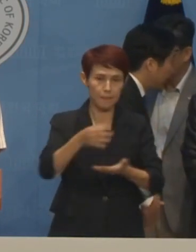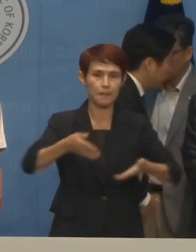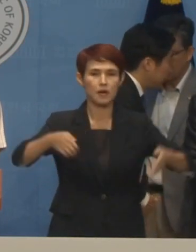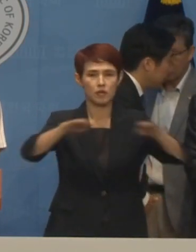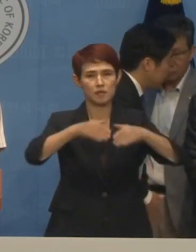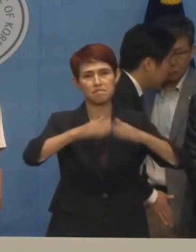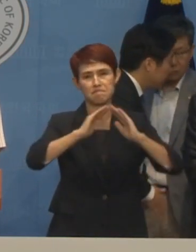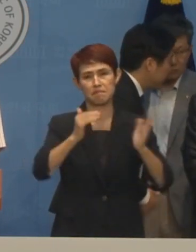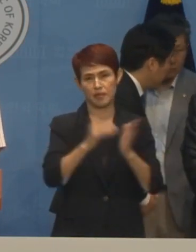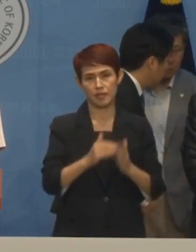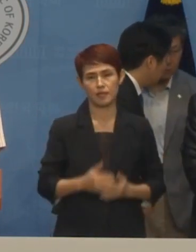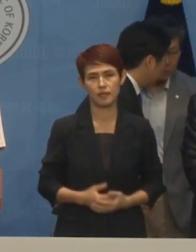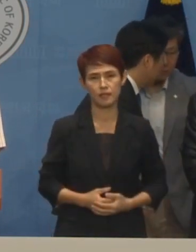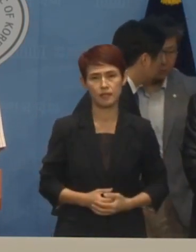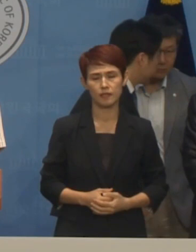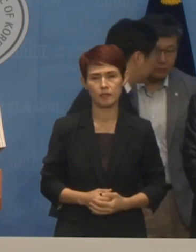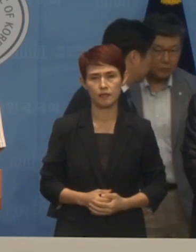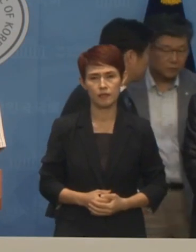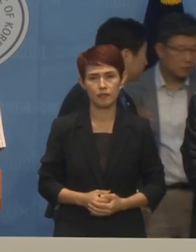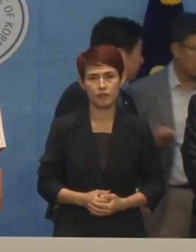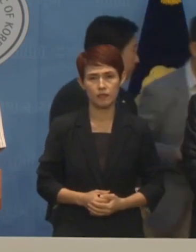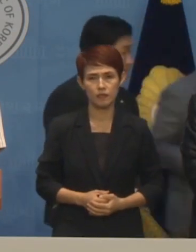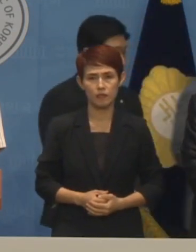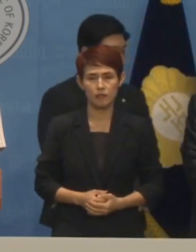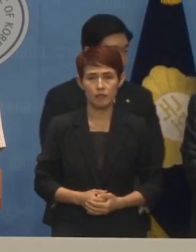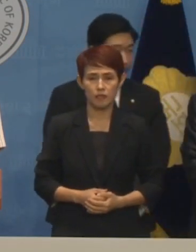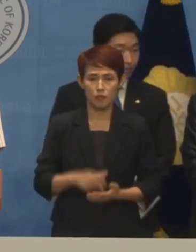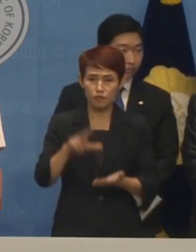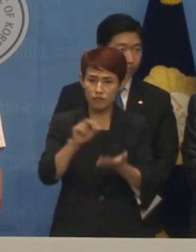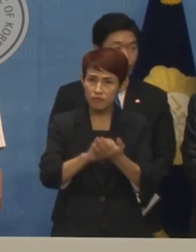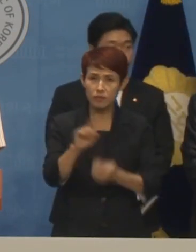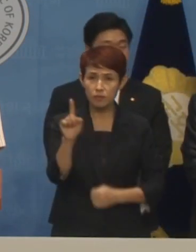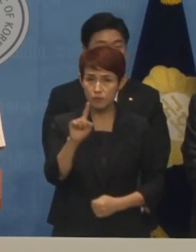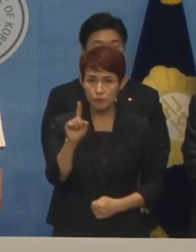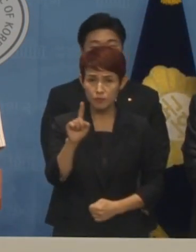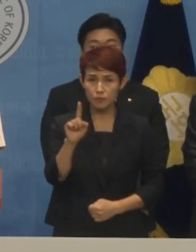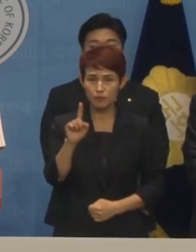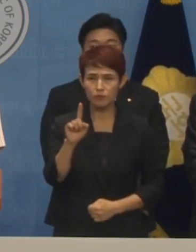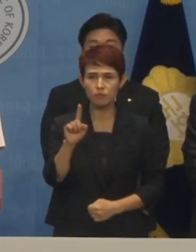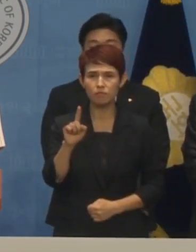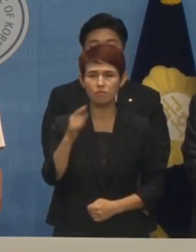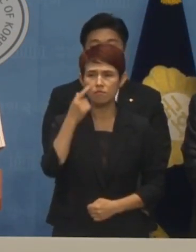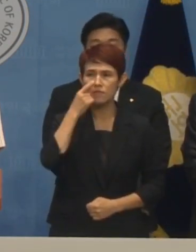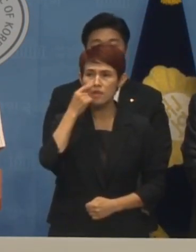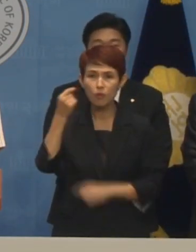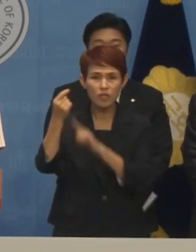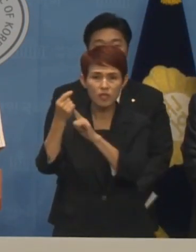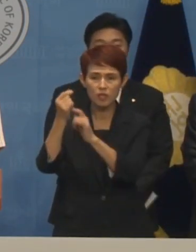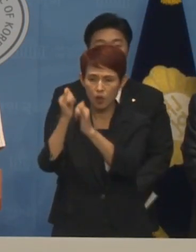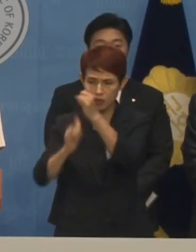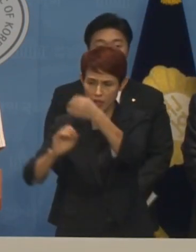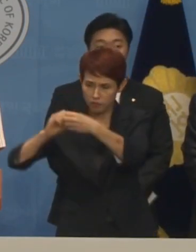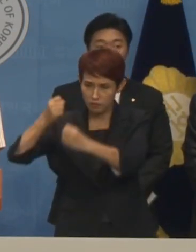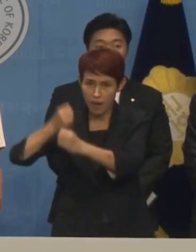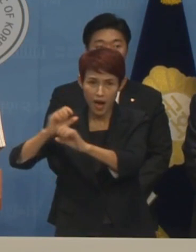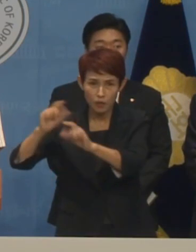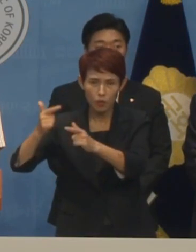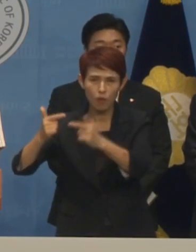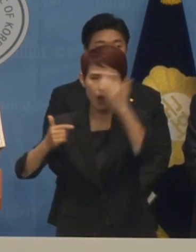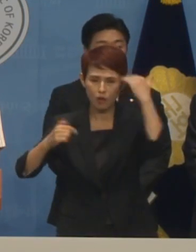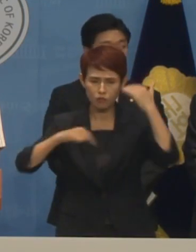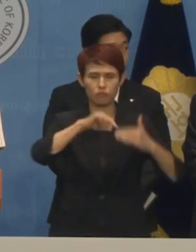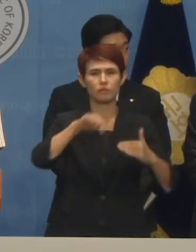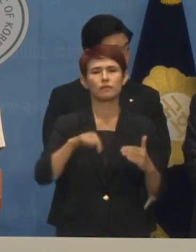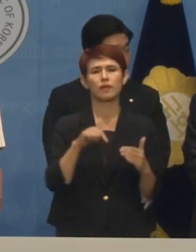설립이 시작되었습니다. 근데 지금 문제는 뭐냐면은 일본의 역사 왜곡이 아니라 우리